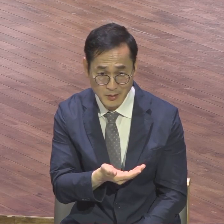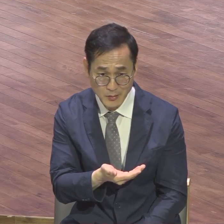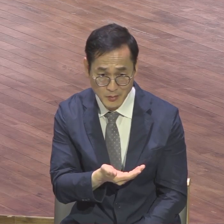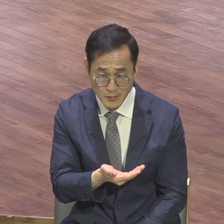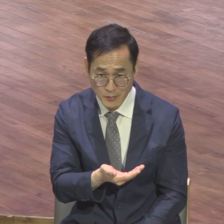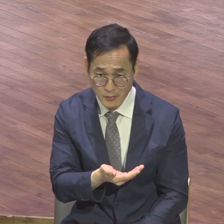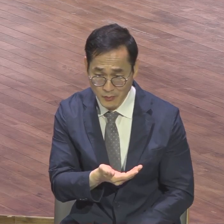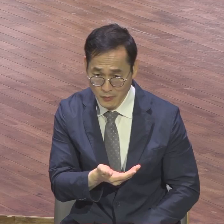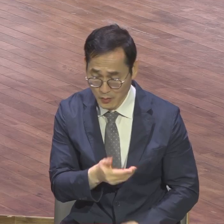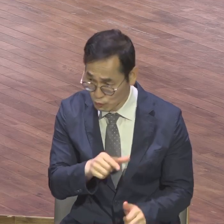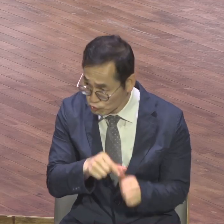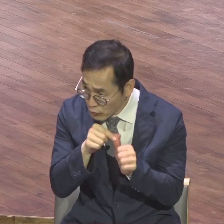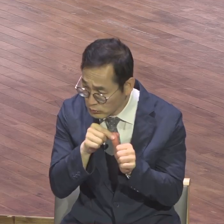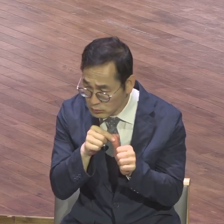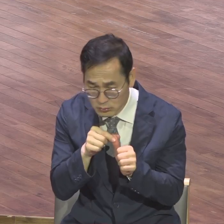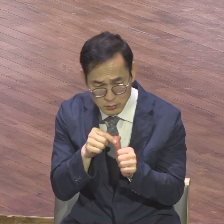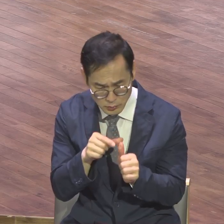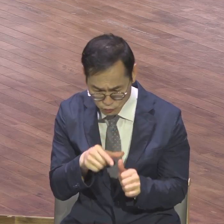수 있겠어요?